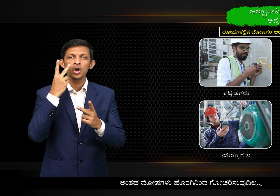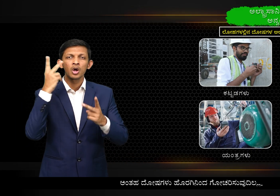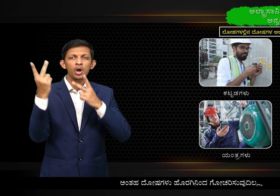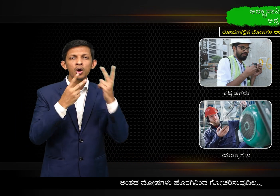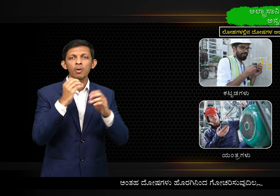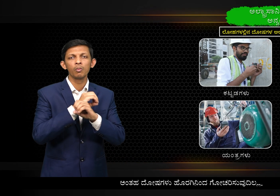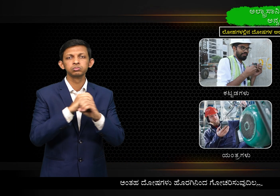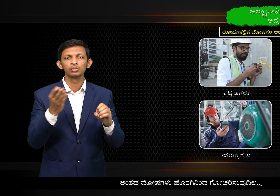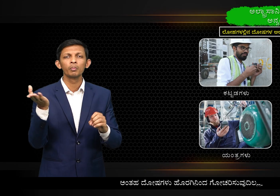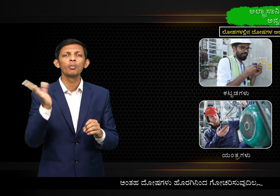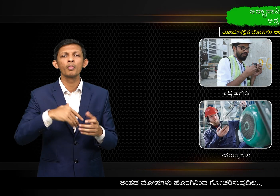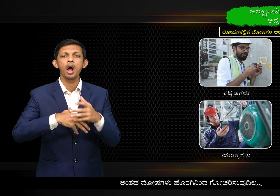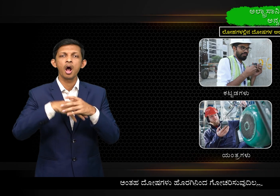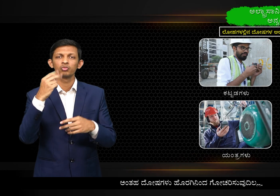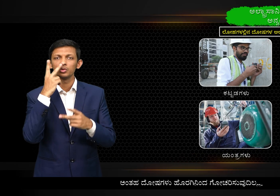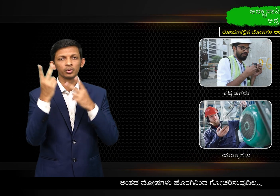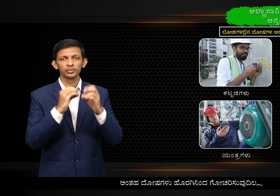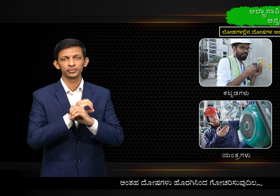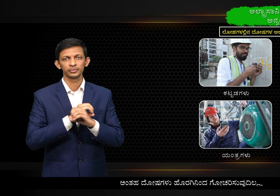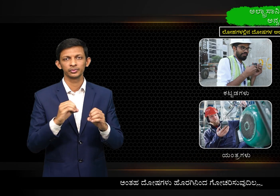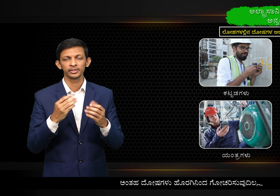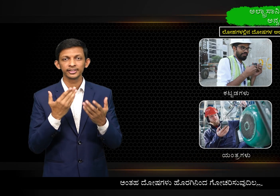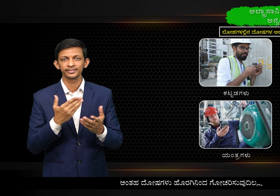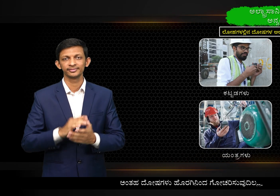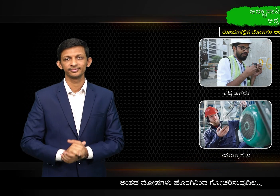ಅಂತಹ ದೋಷಗಳು ಹೊರಗಿನಿಂದ ಗೋಚರಿಸುವುದಿಲ್ಲ.